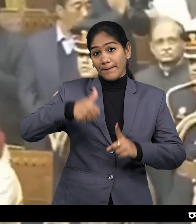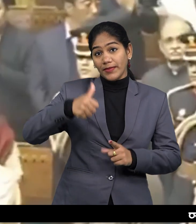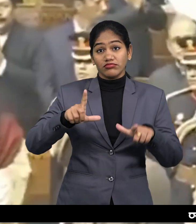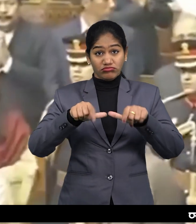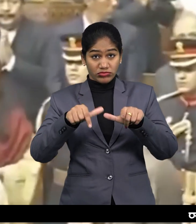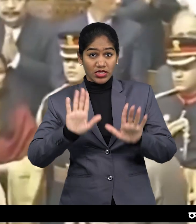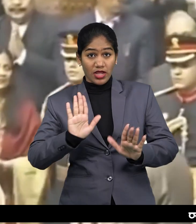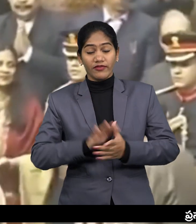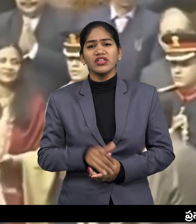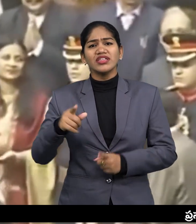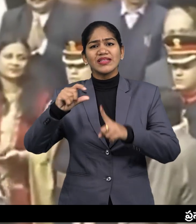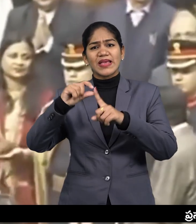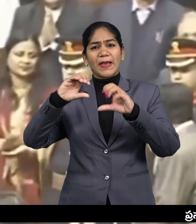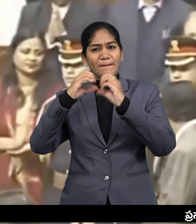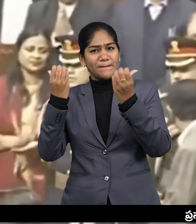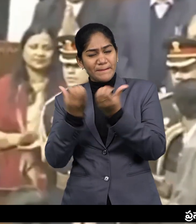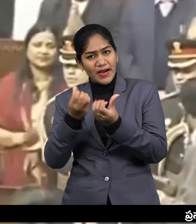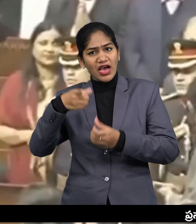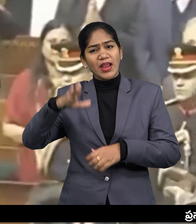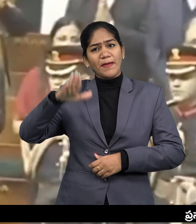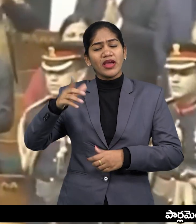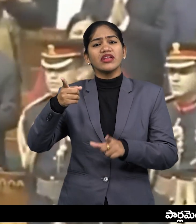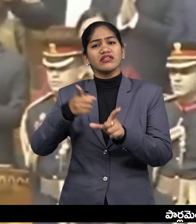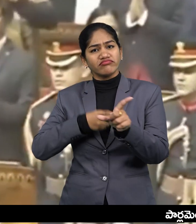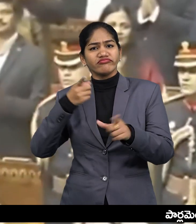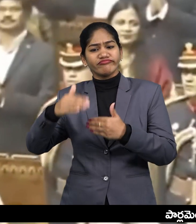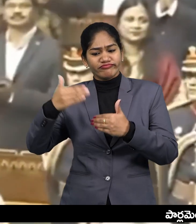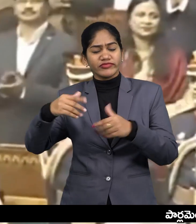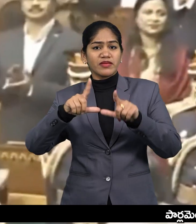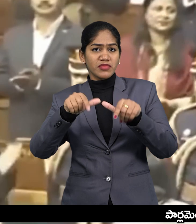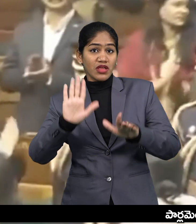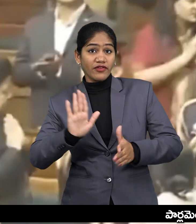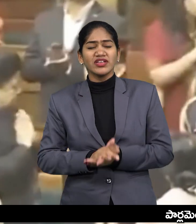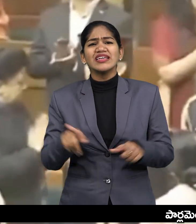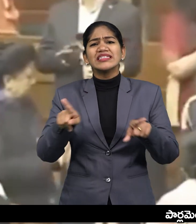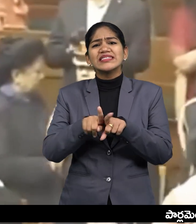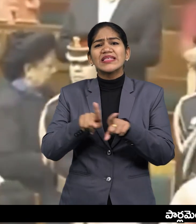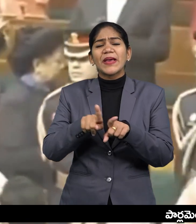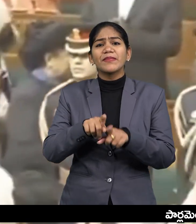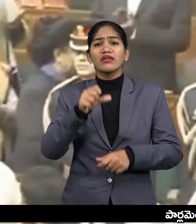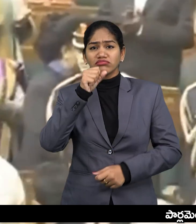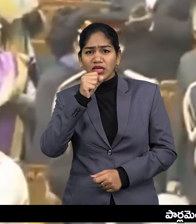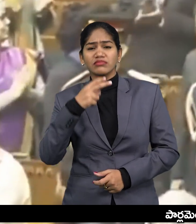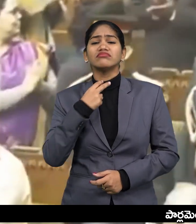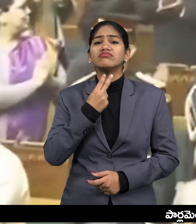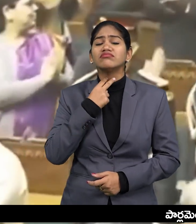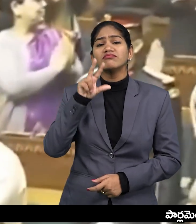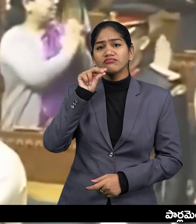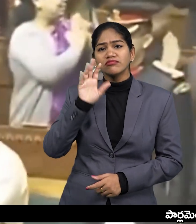రాష్ట్రపతి సింహాసనం నుండి ప్రసంగం వలె ప్రతి సంవత్సరం పార్లమెంటును ఉద్దేశించి ప్రసంగిస్తారు.